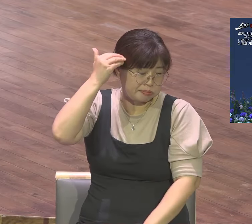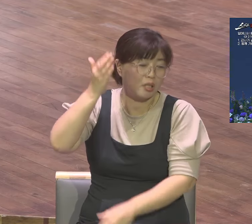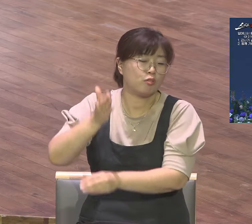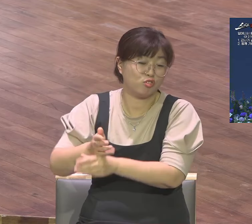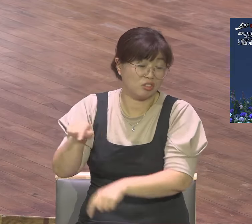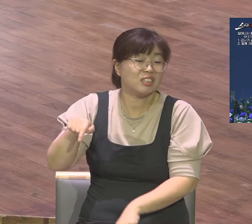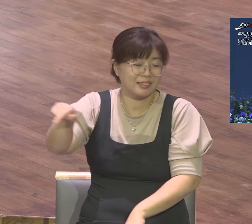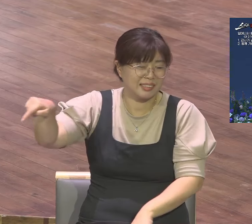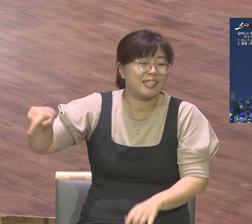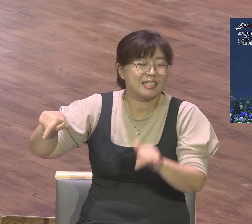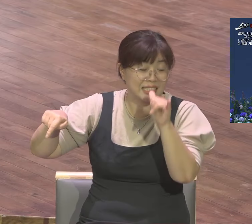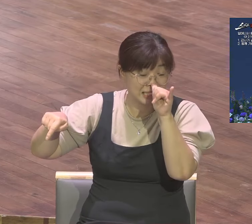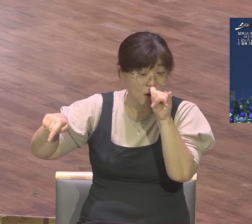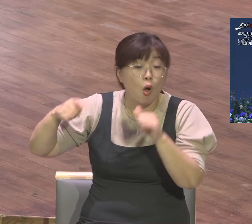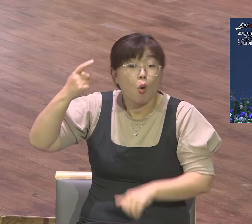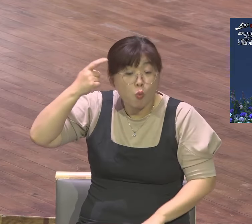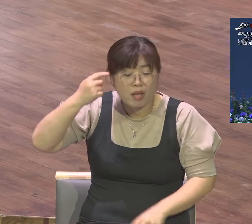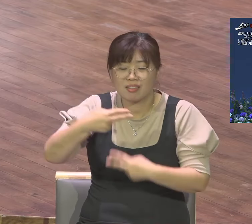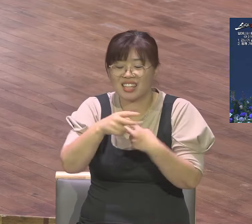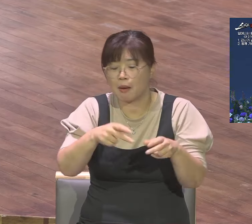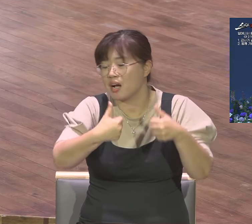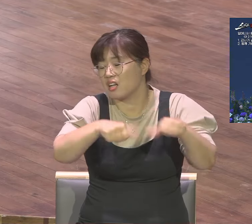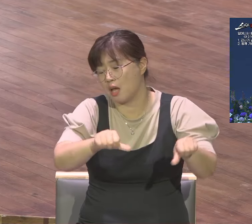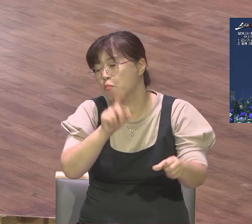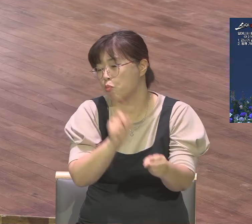복음운동하는 우리를 무너뜨리려고.